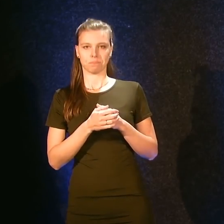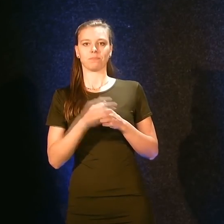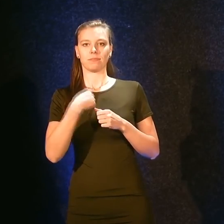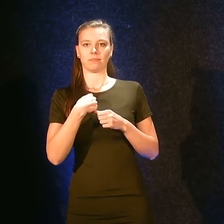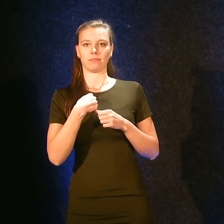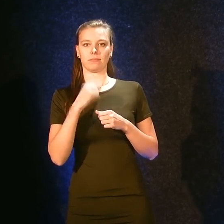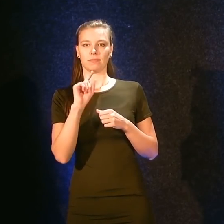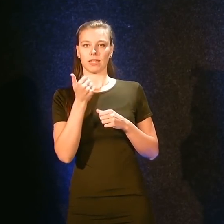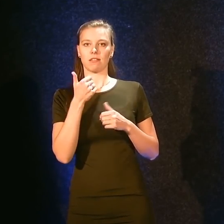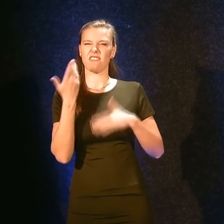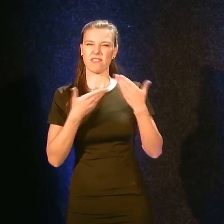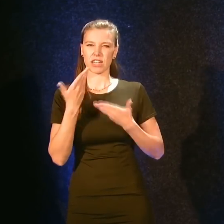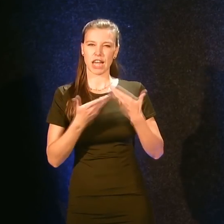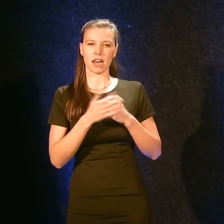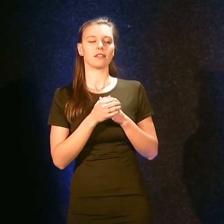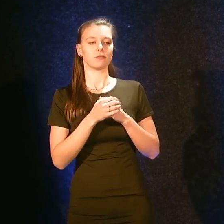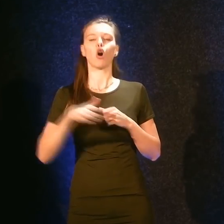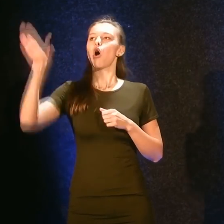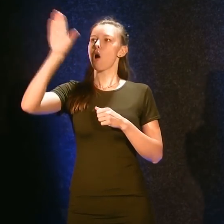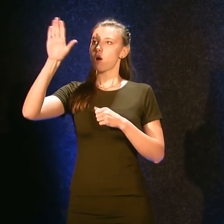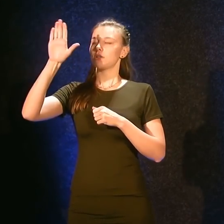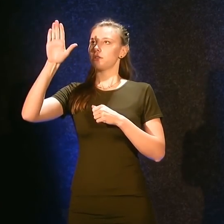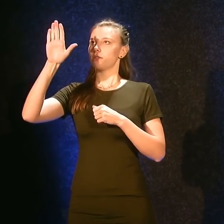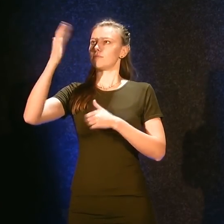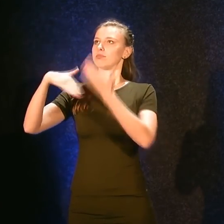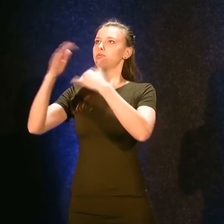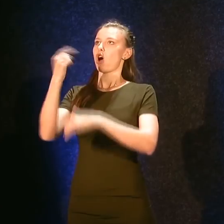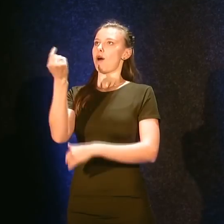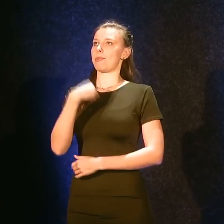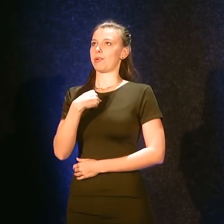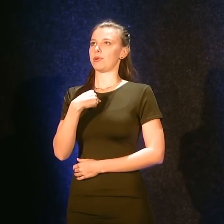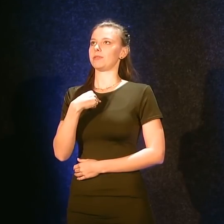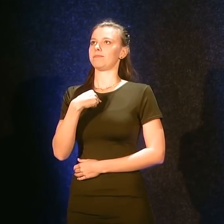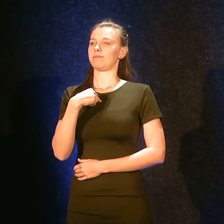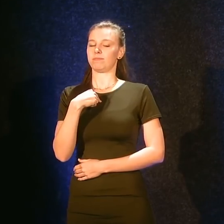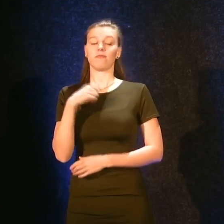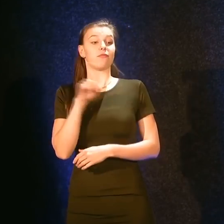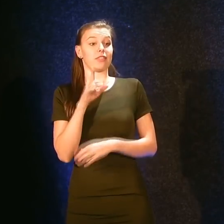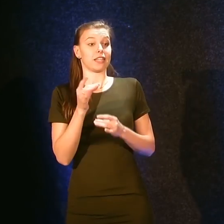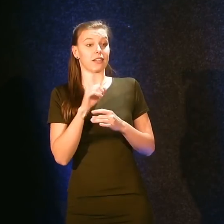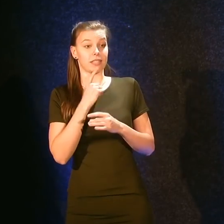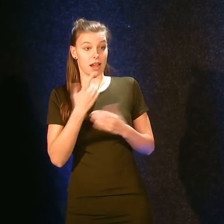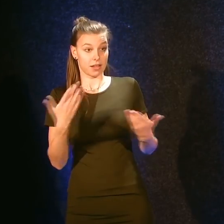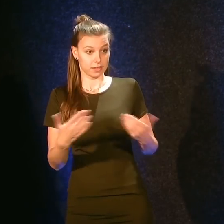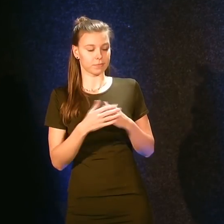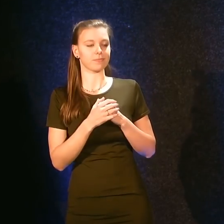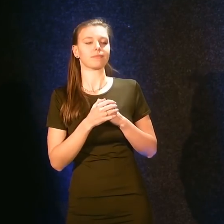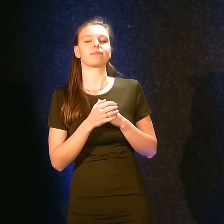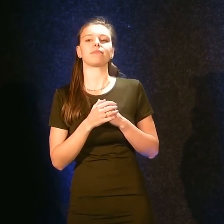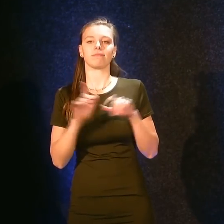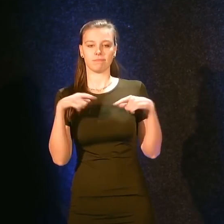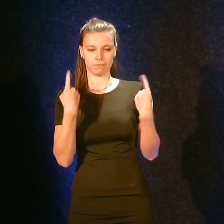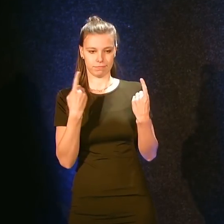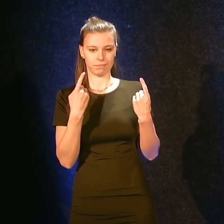Ik zal iets aan je vertellen. God heeft tot me gesproken. En dit heeft hij gezegd. We zullen het er levend